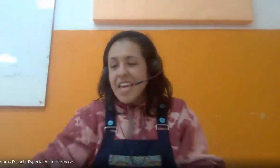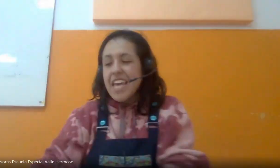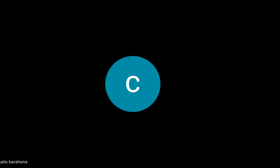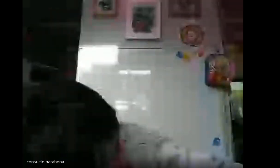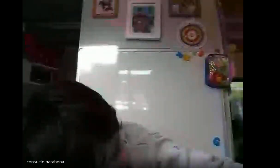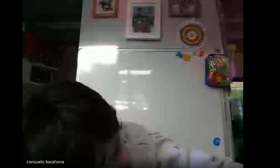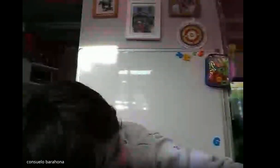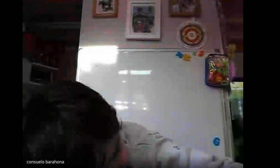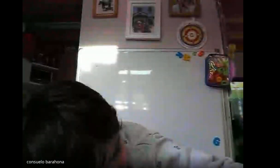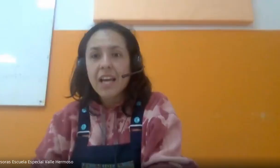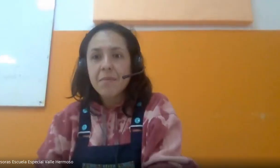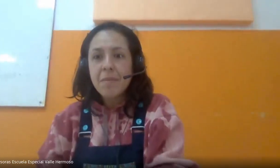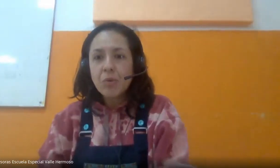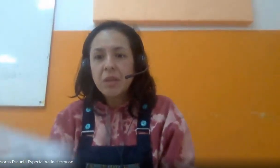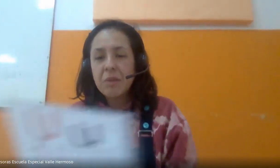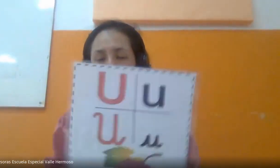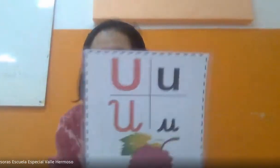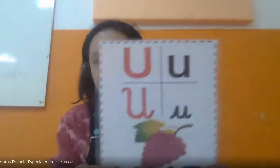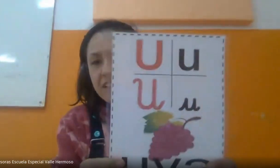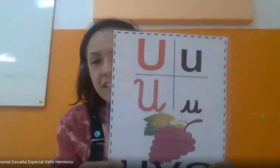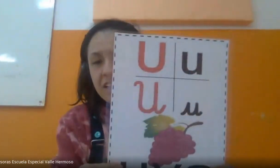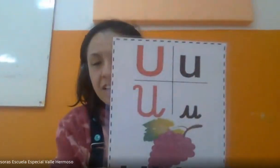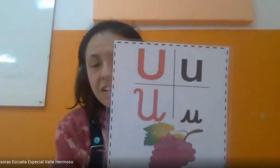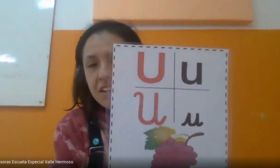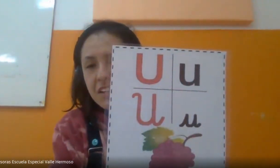Y por último, que es la que más me gusta a mí, miren.